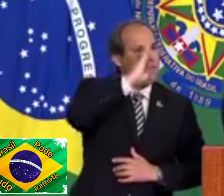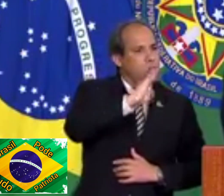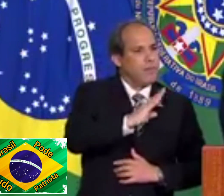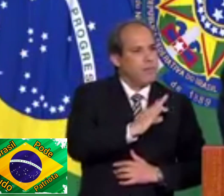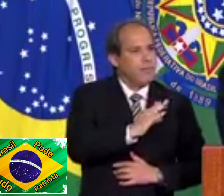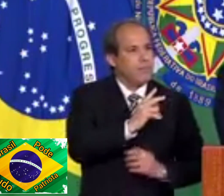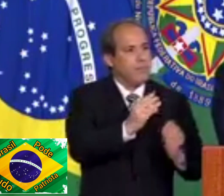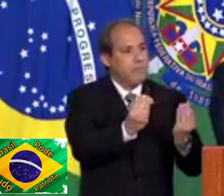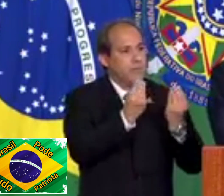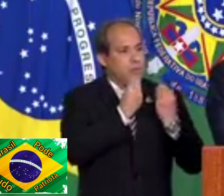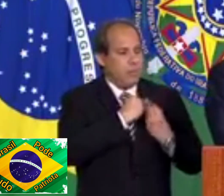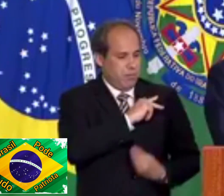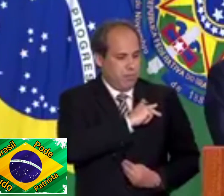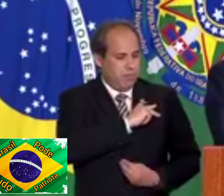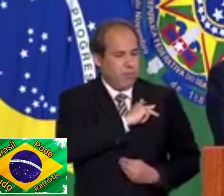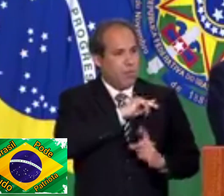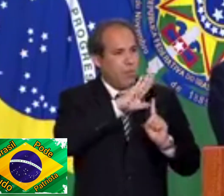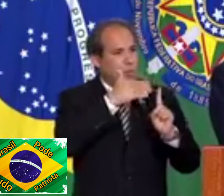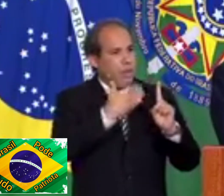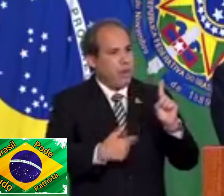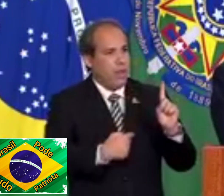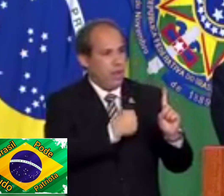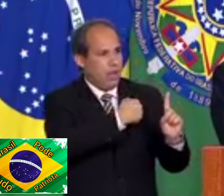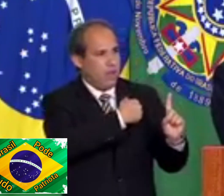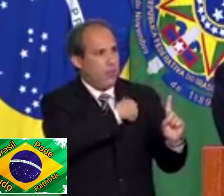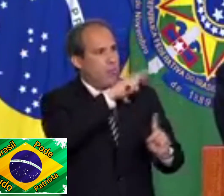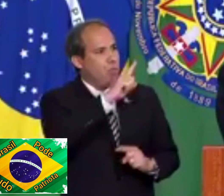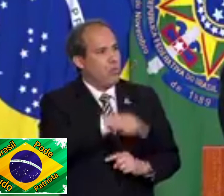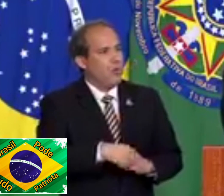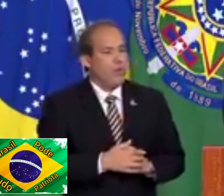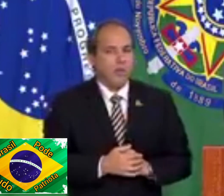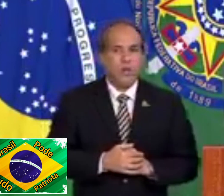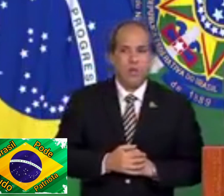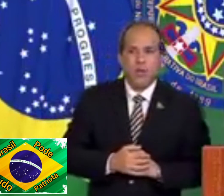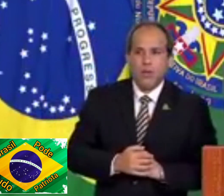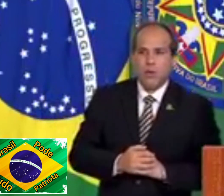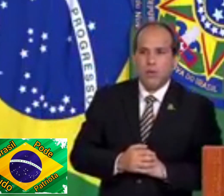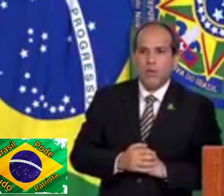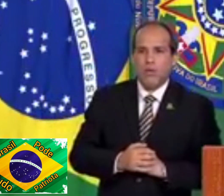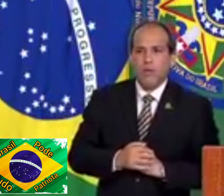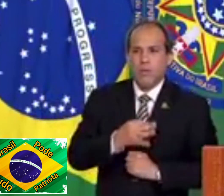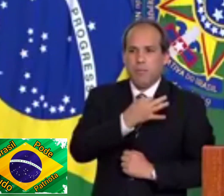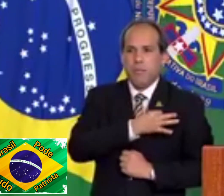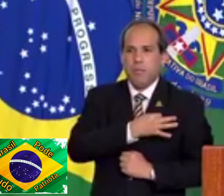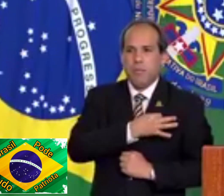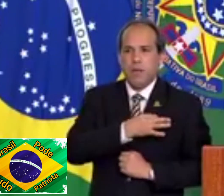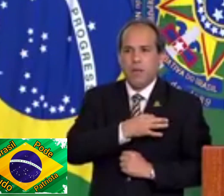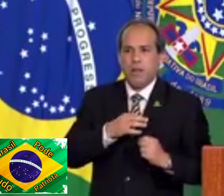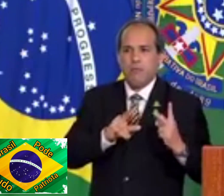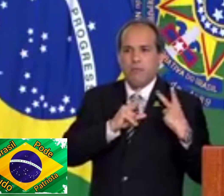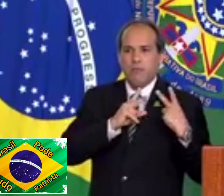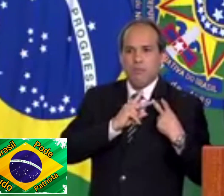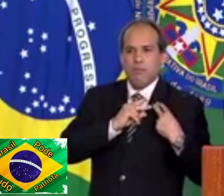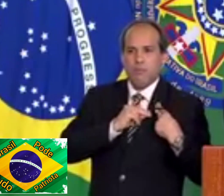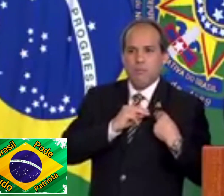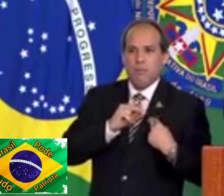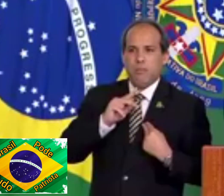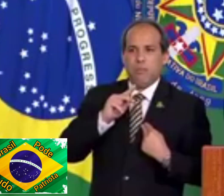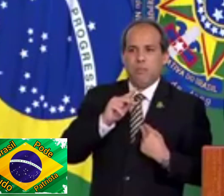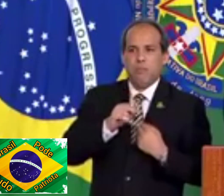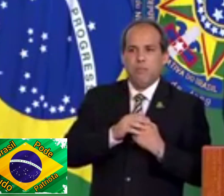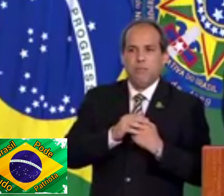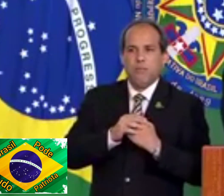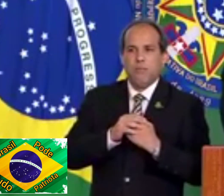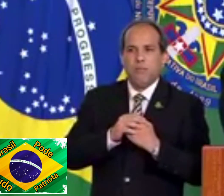É conhecida, é a nossa medalha do pacificador com palma, que é